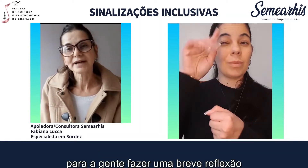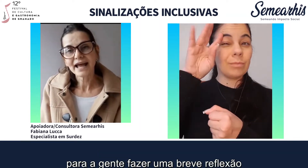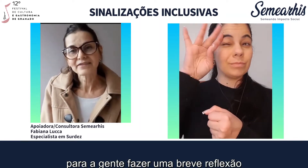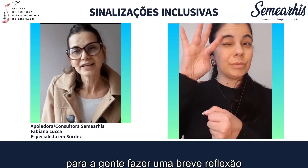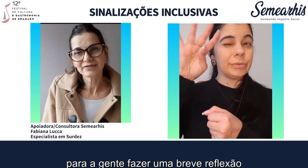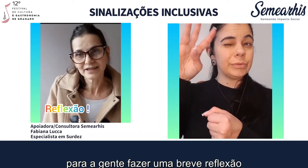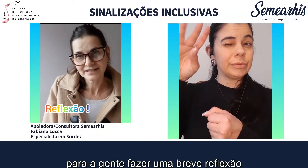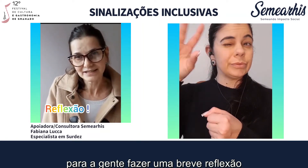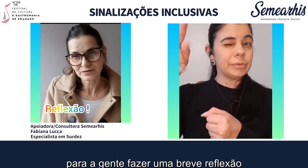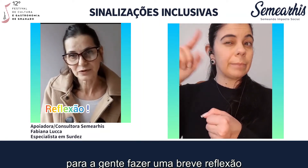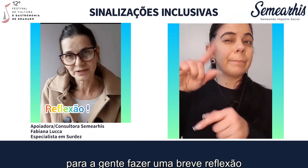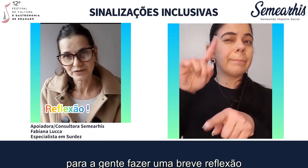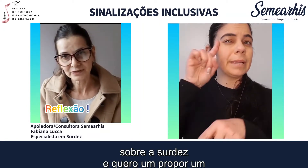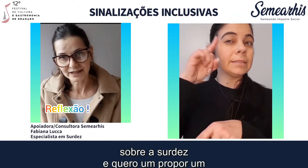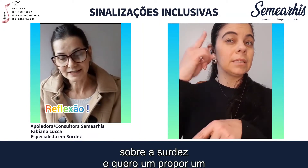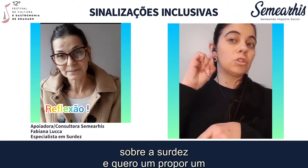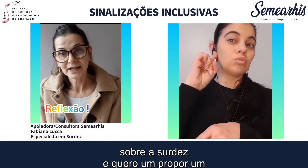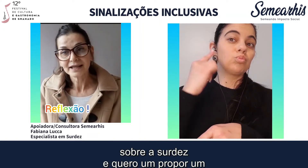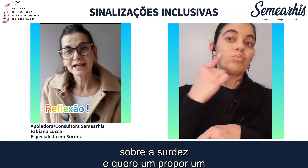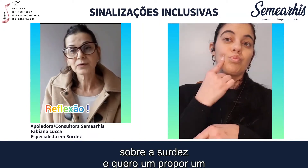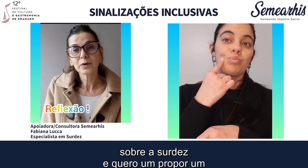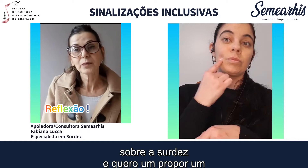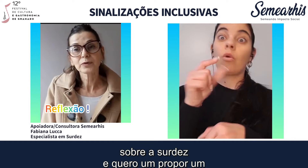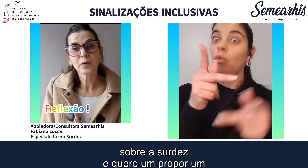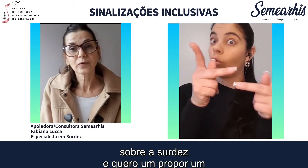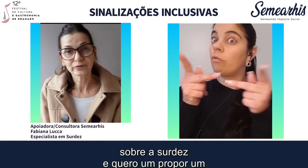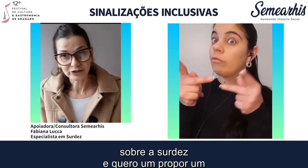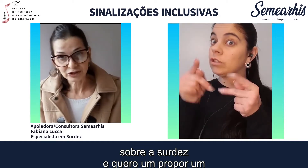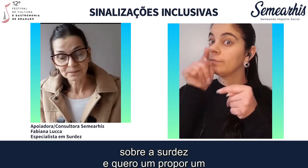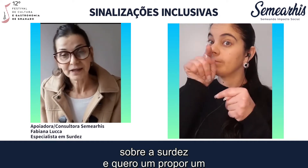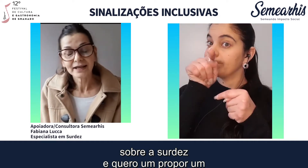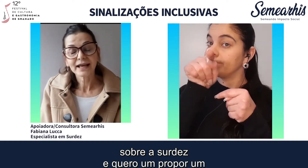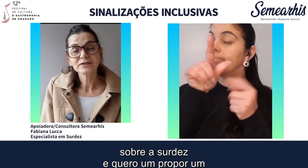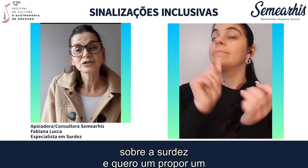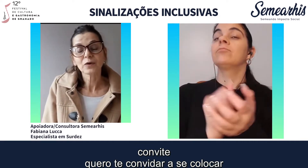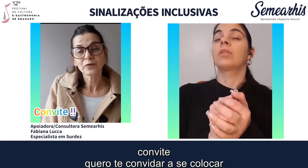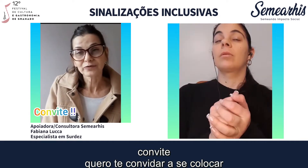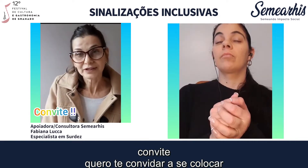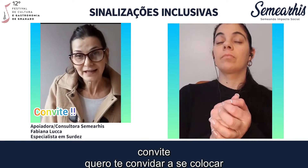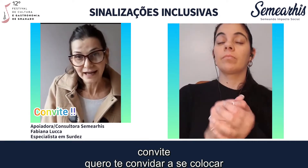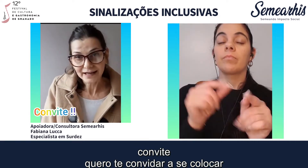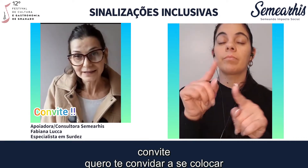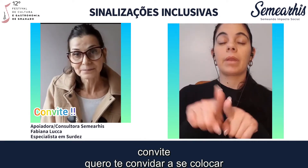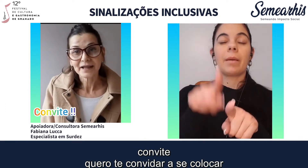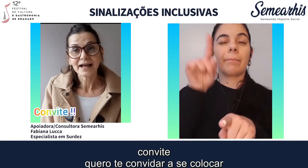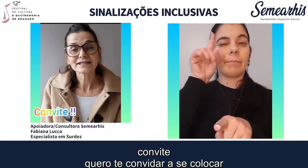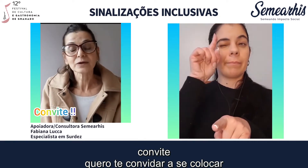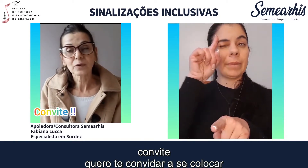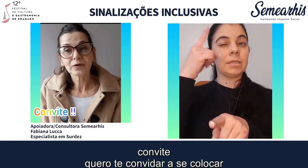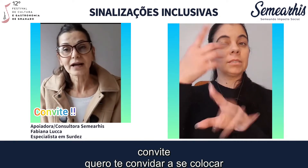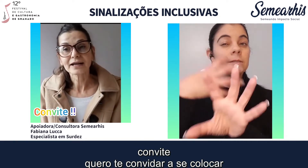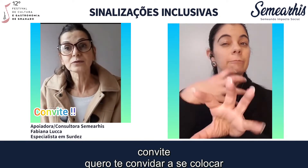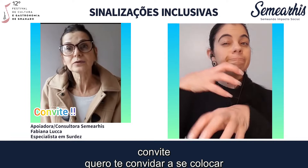uma breve reflexão sobre a surdez e quero propor um convite. Quero te convidar a